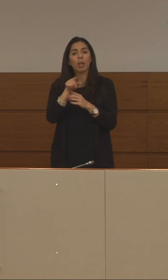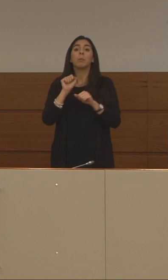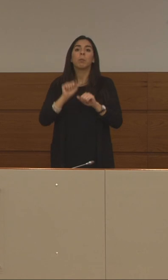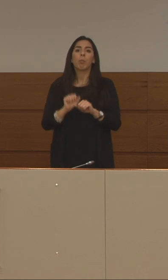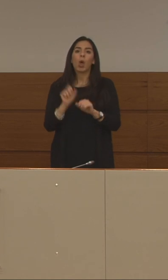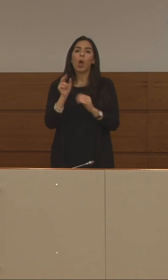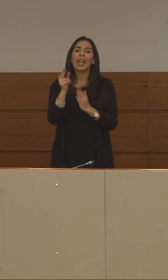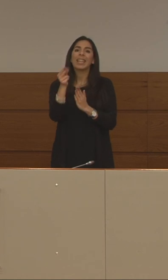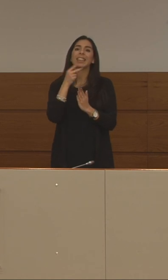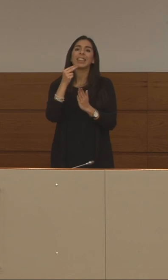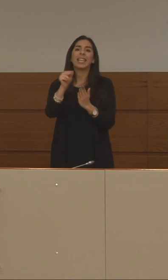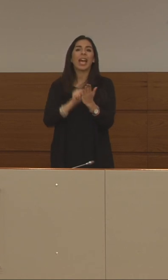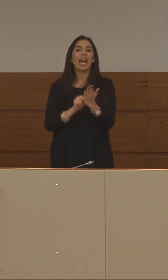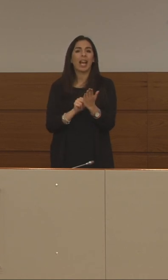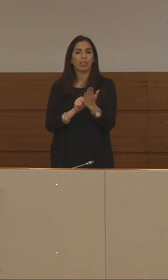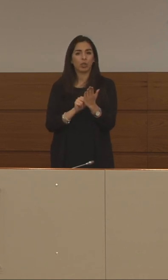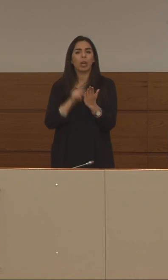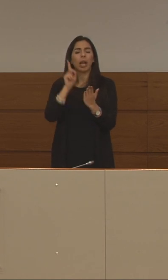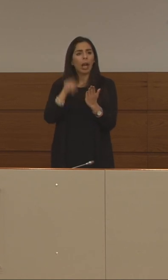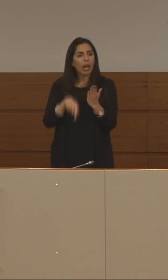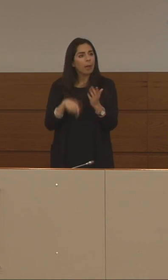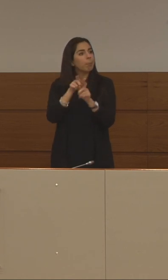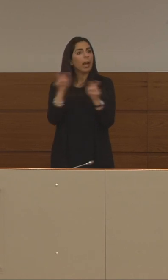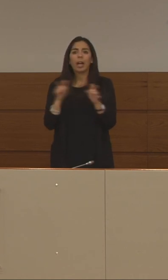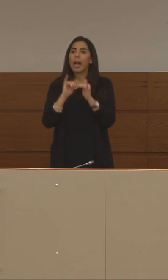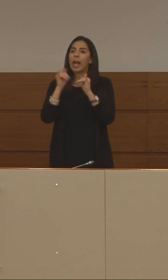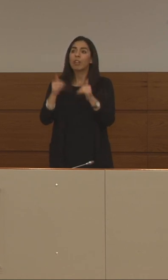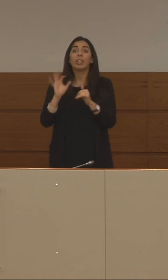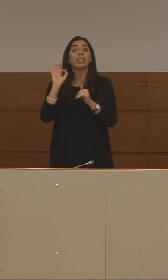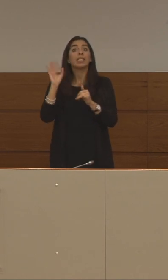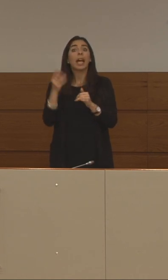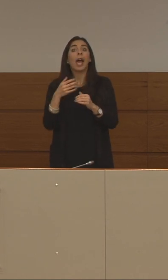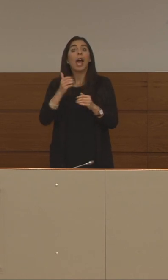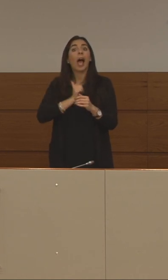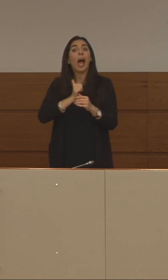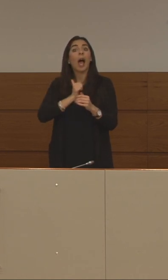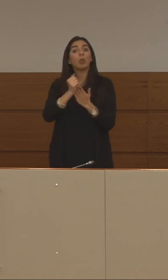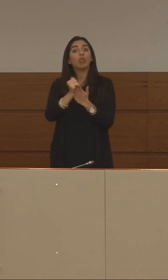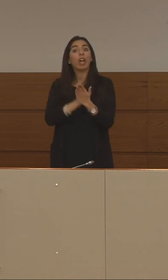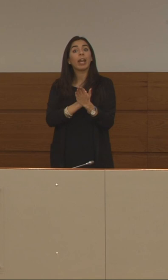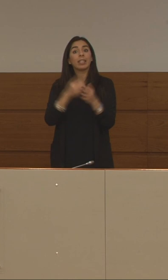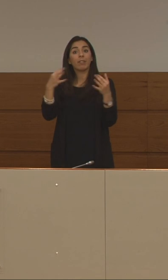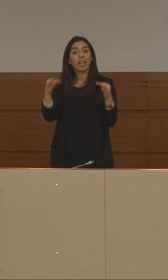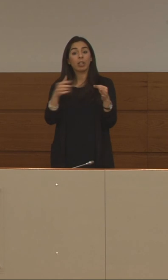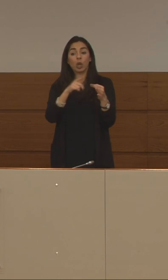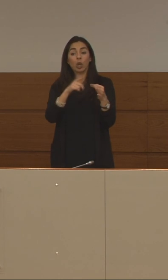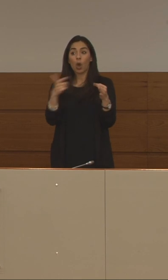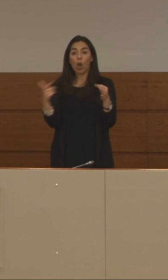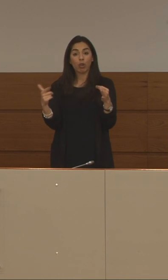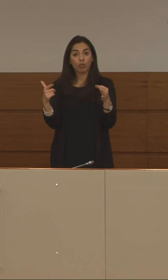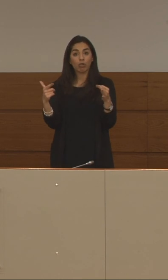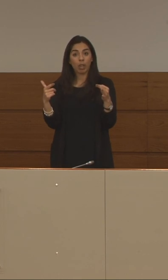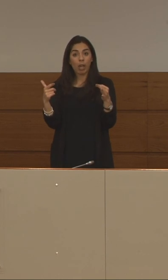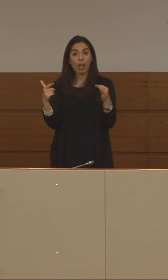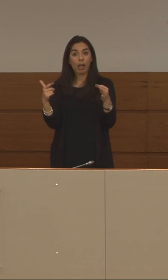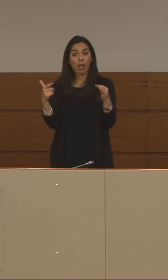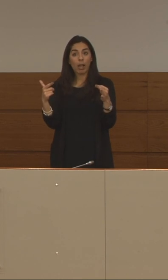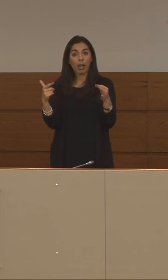anche per chi esce qualora non abbia con sé l'autocertificazione può rendere la dichiarazione